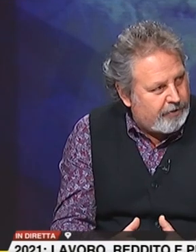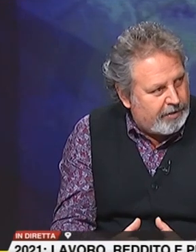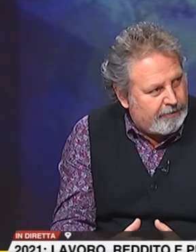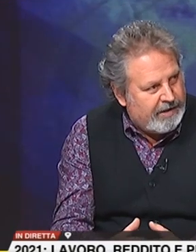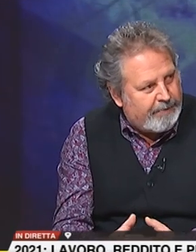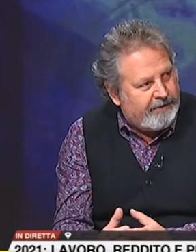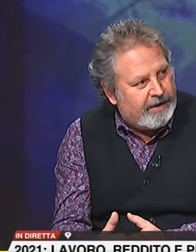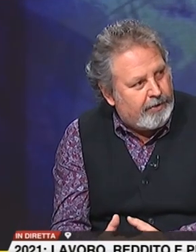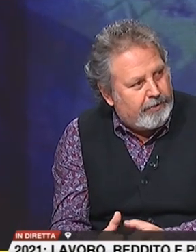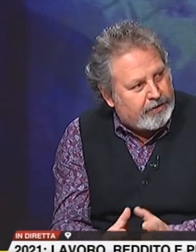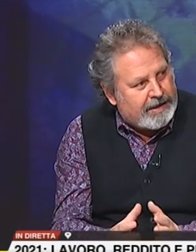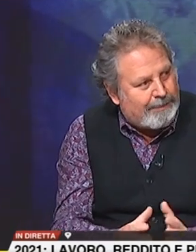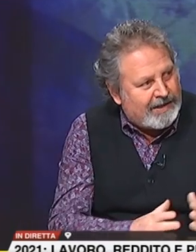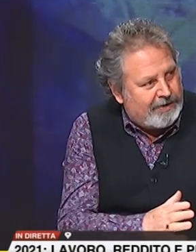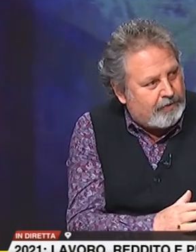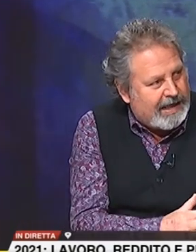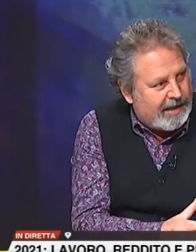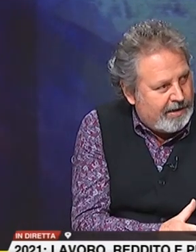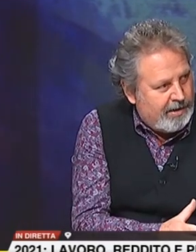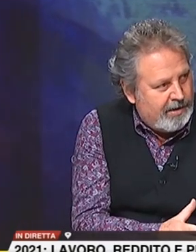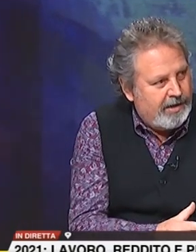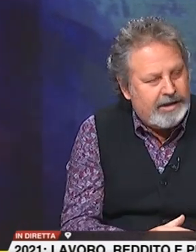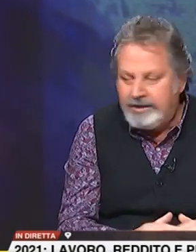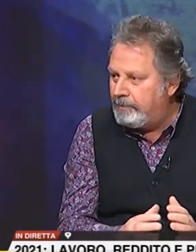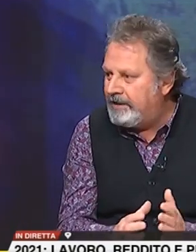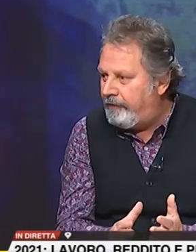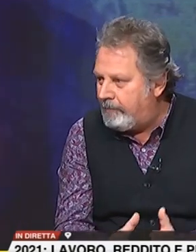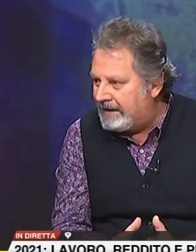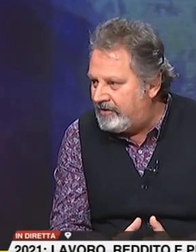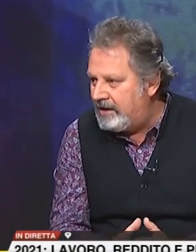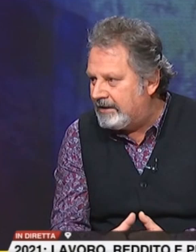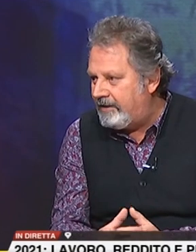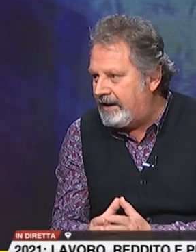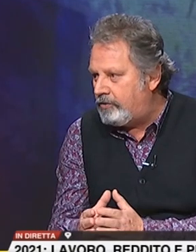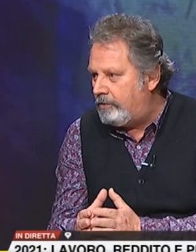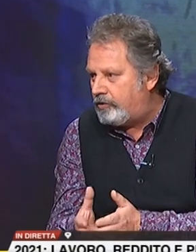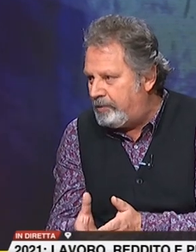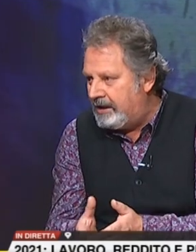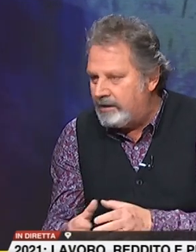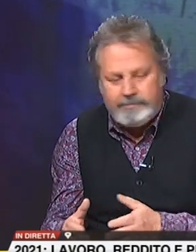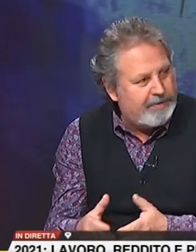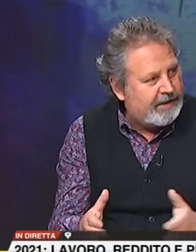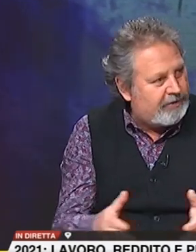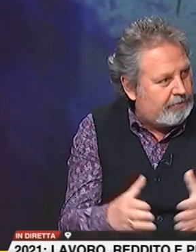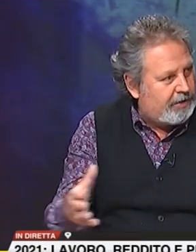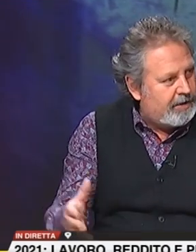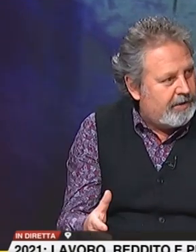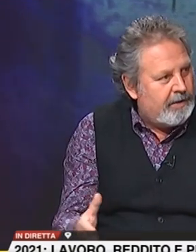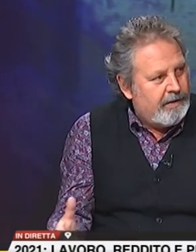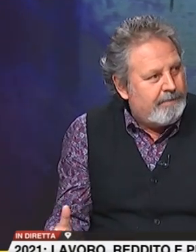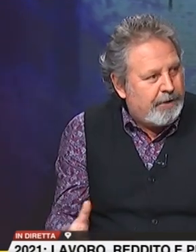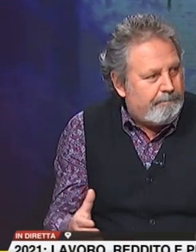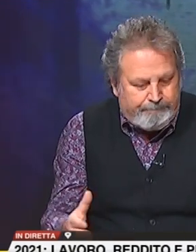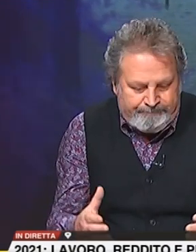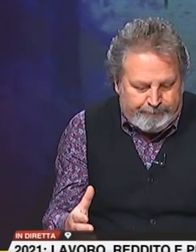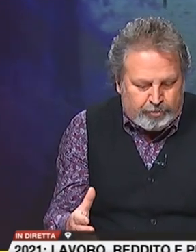risparmiare soldi. Quindi per averlo, o sei capace di usare gli strumenti informatici attraverso lo SPID, perché adesso tutti purtroppo noi